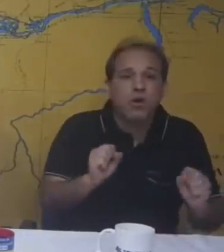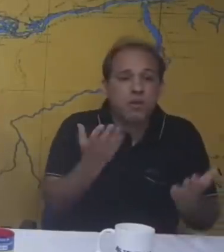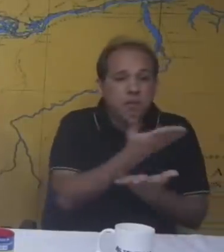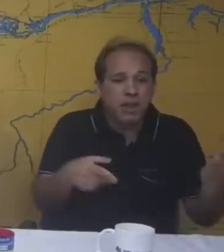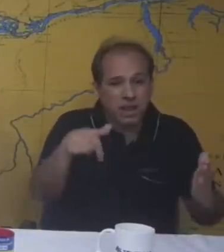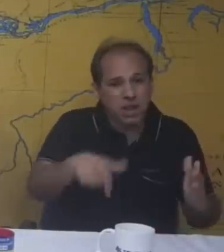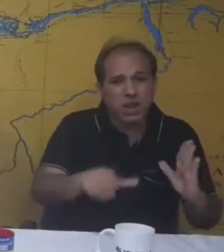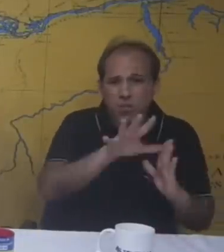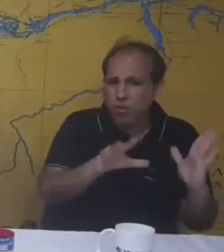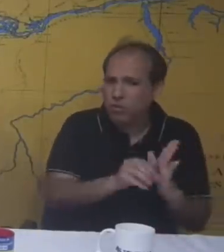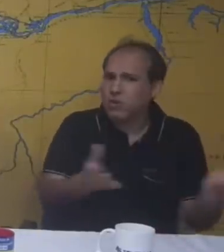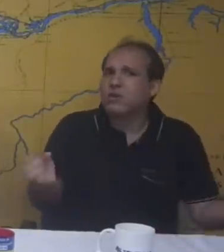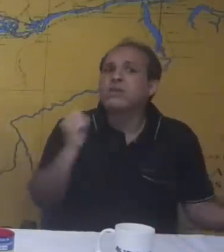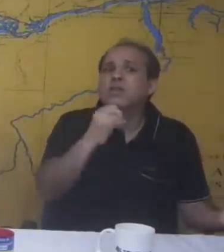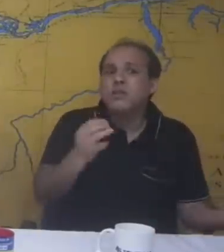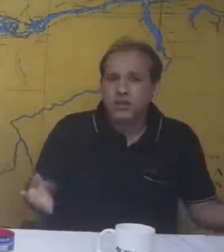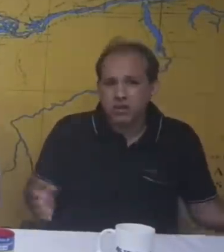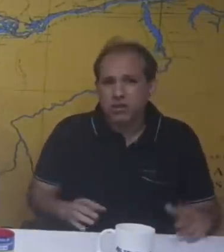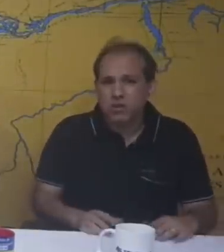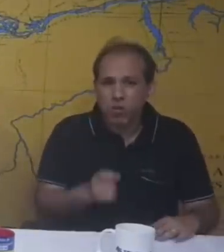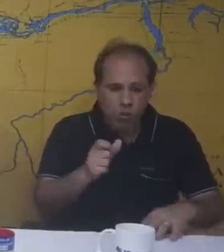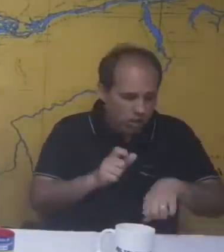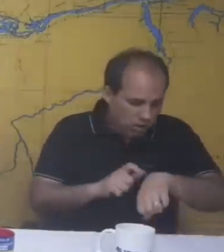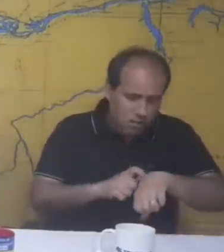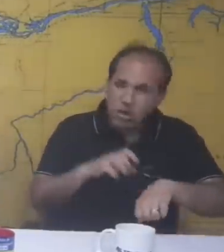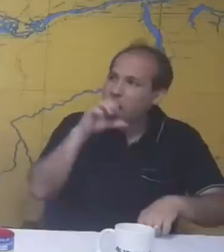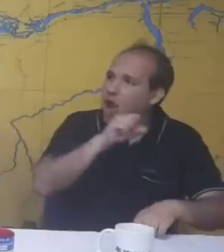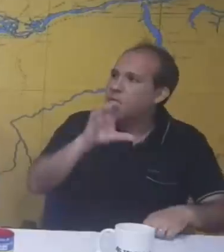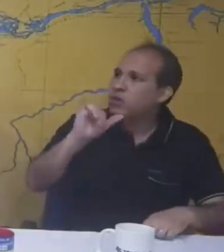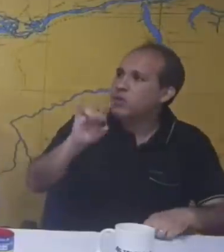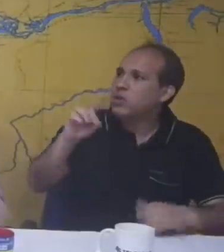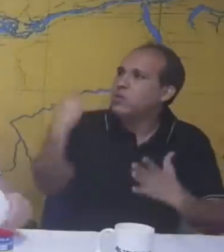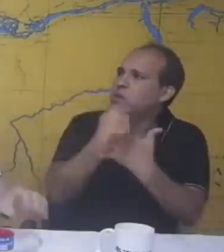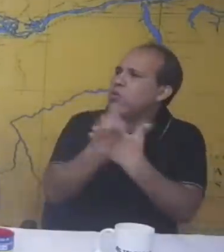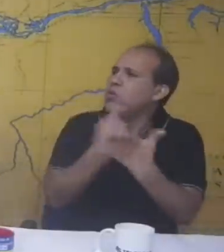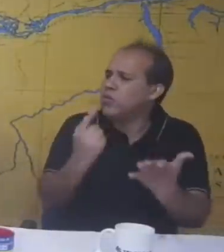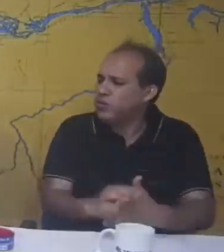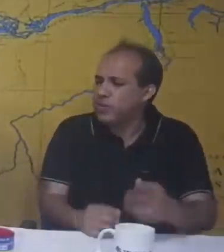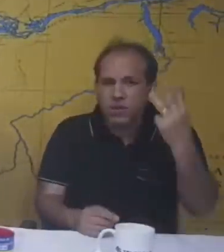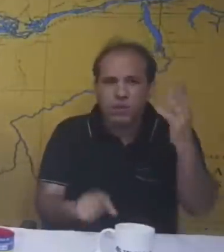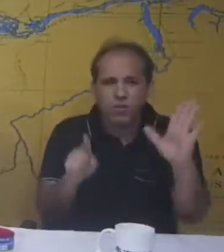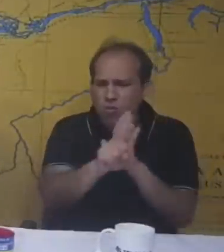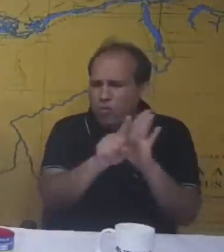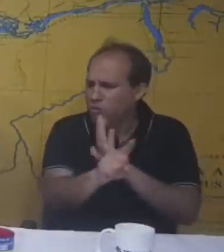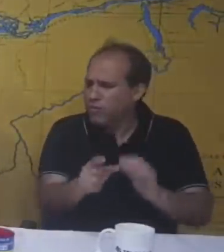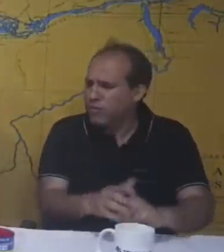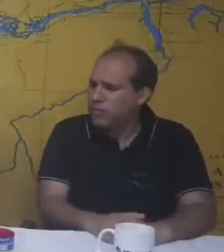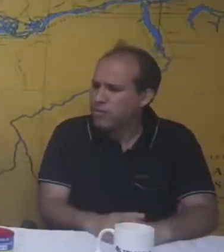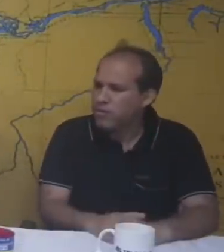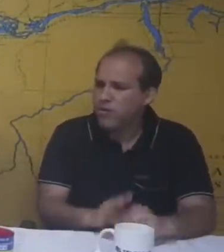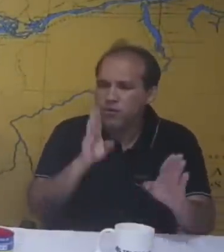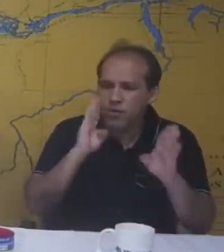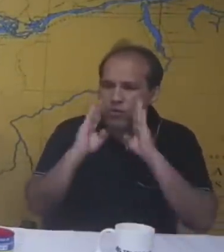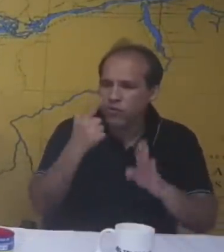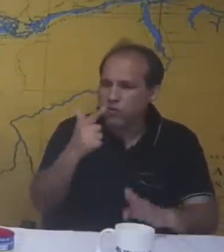essa região aí. Bem, tá acabando. Cid, vamos lá? Perguntas? Três perguntas.